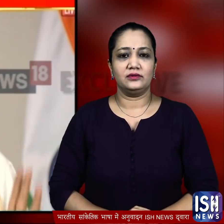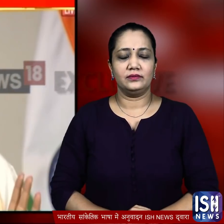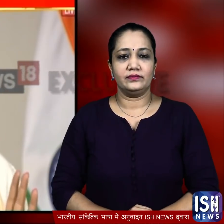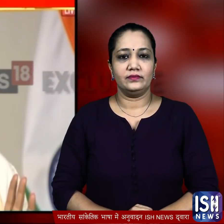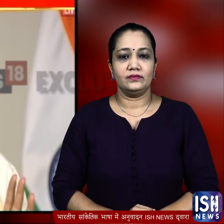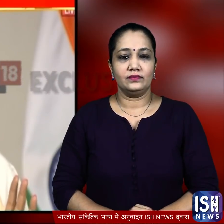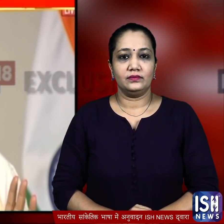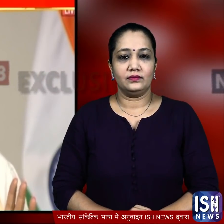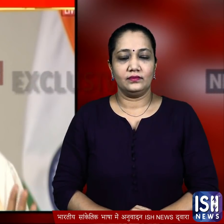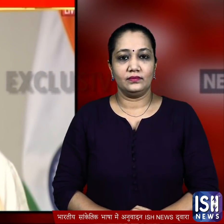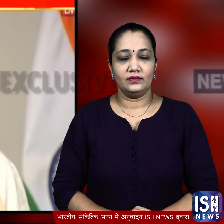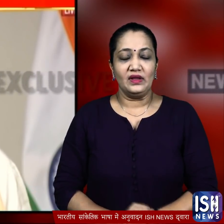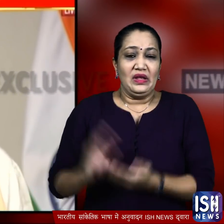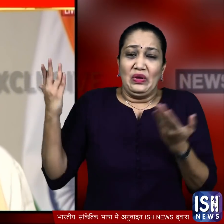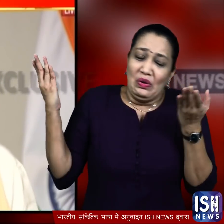इस्तेमाल करें।